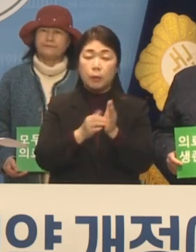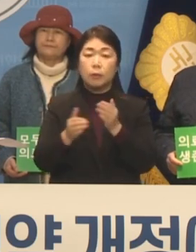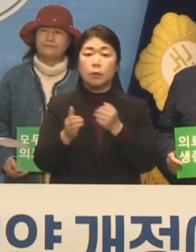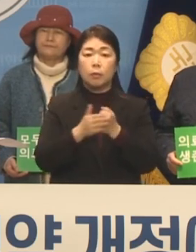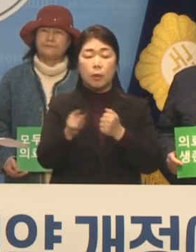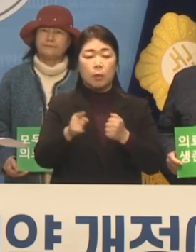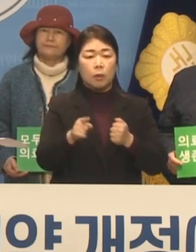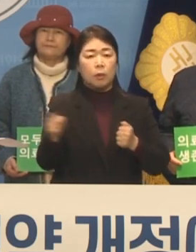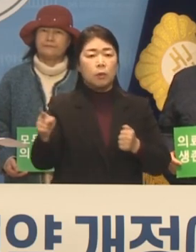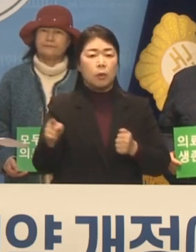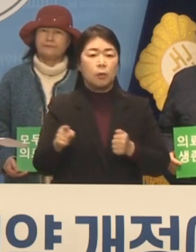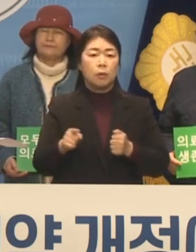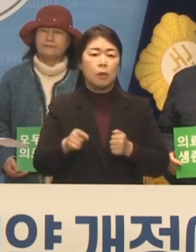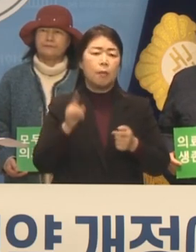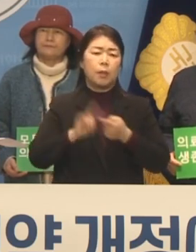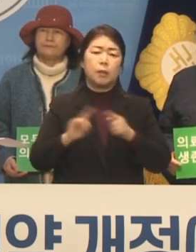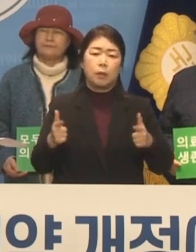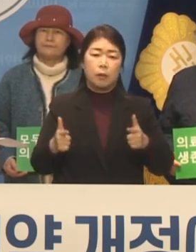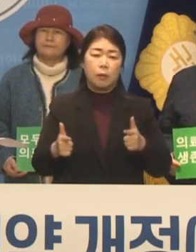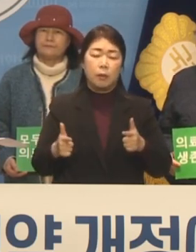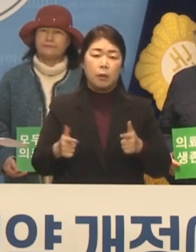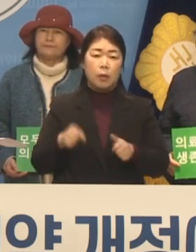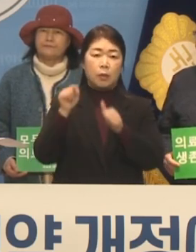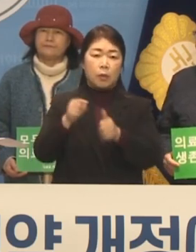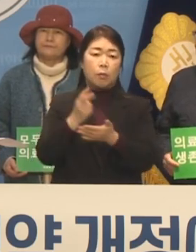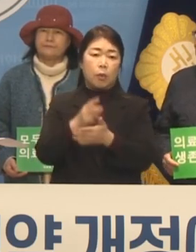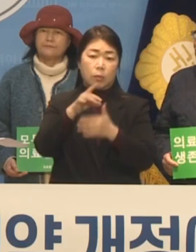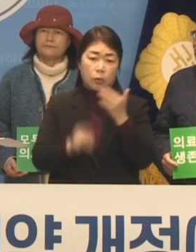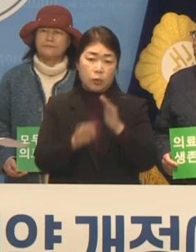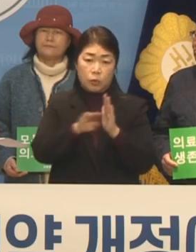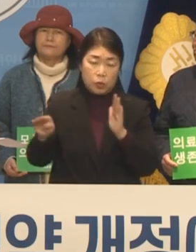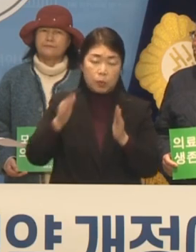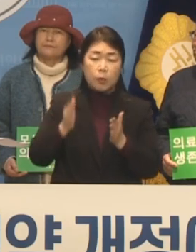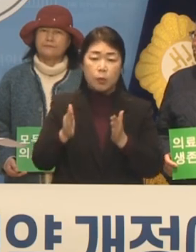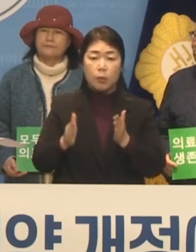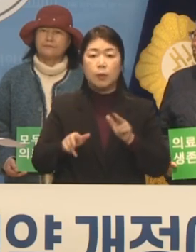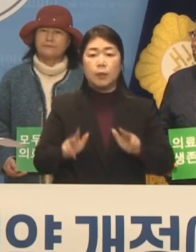이런 졸속적인 시행령과 시행규칙이 아니라 현행